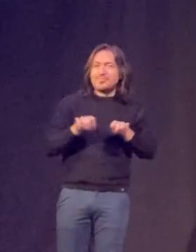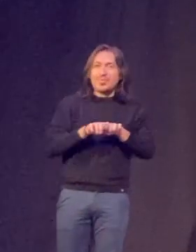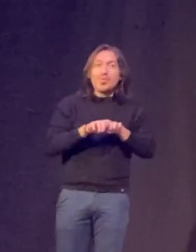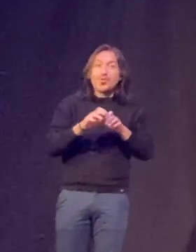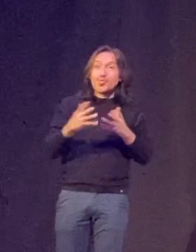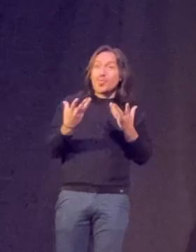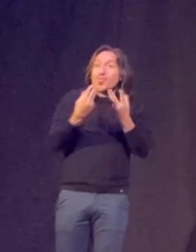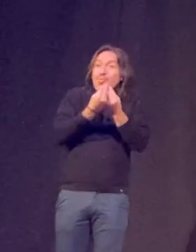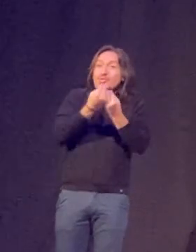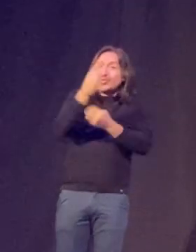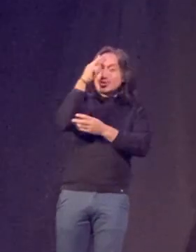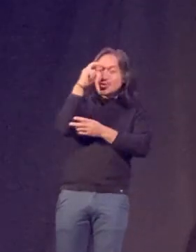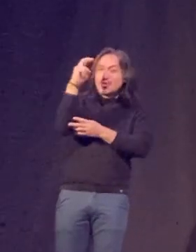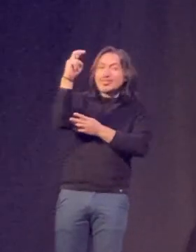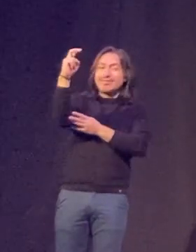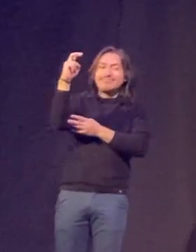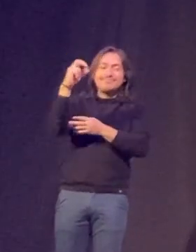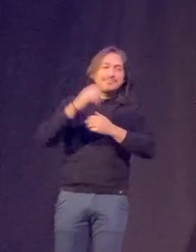con nosotros.